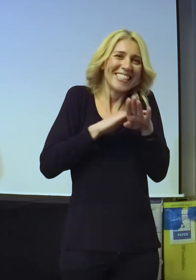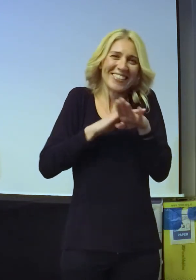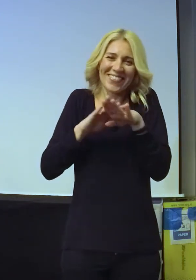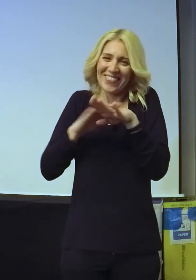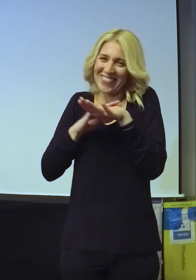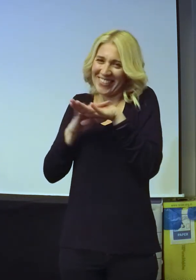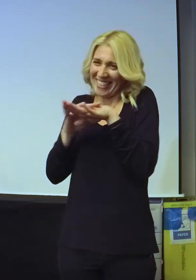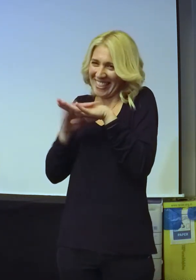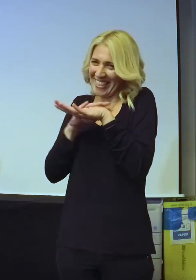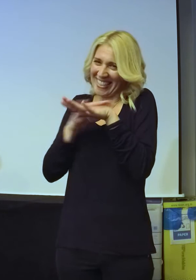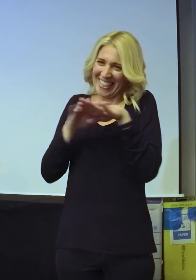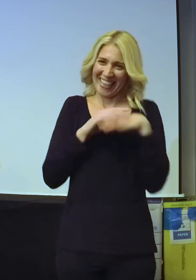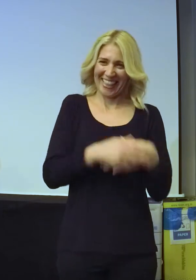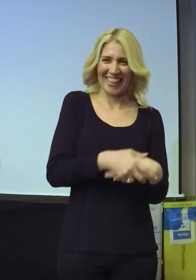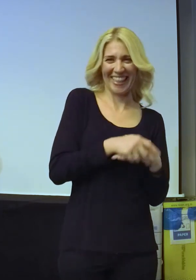izvinite.